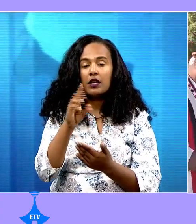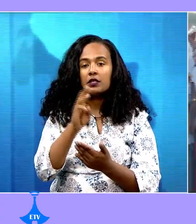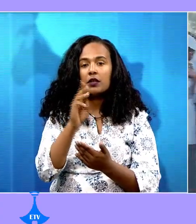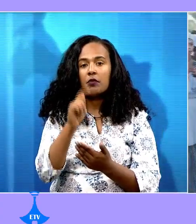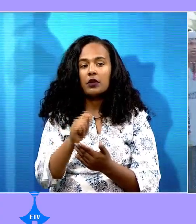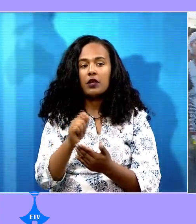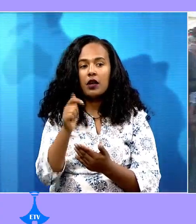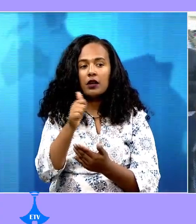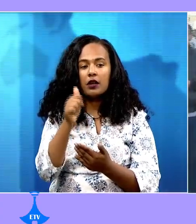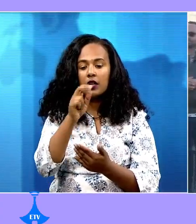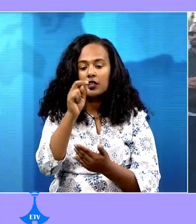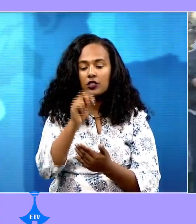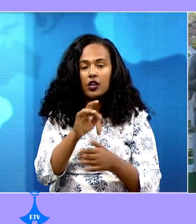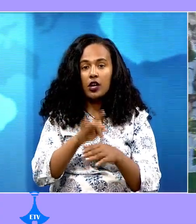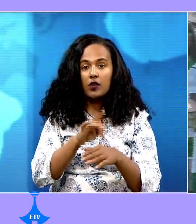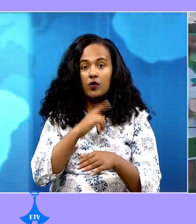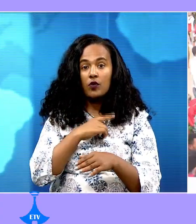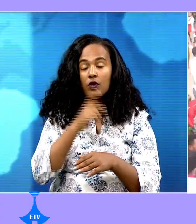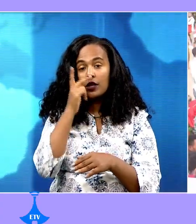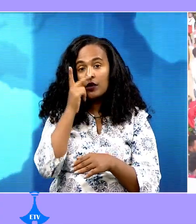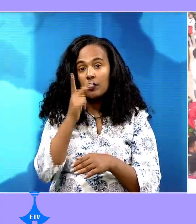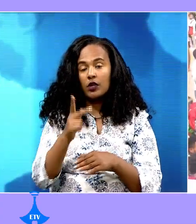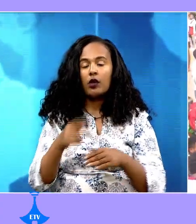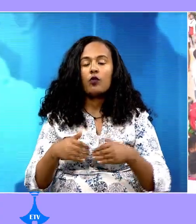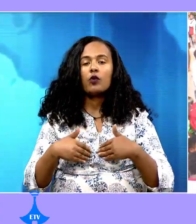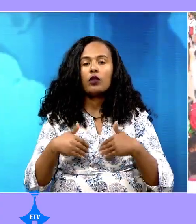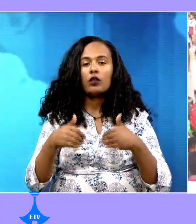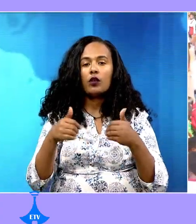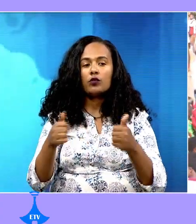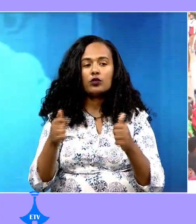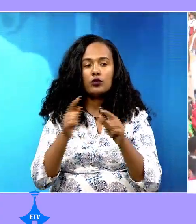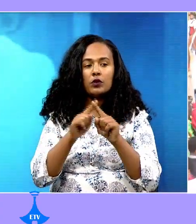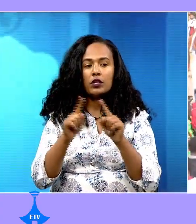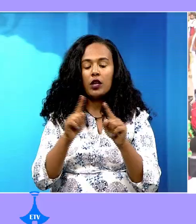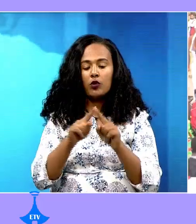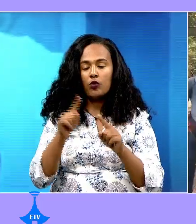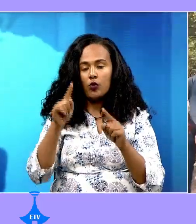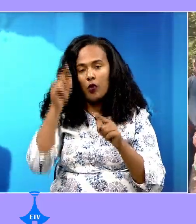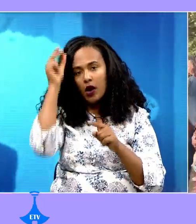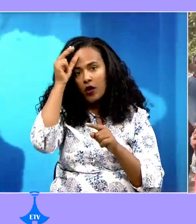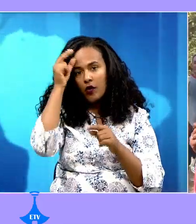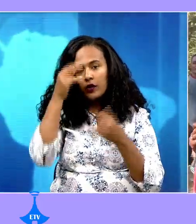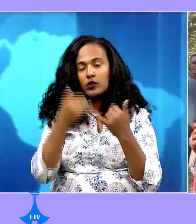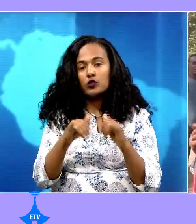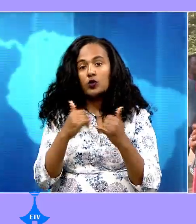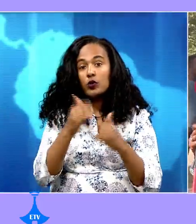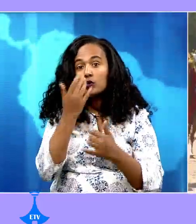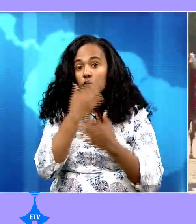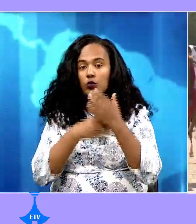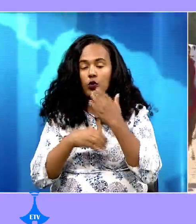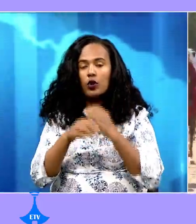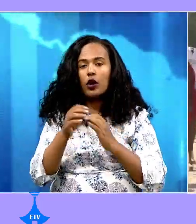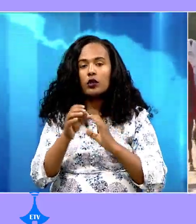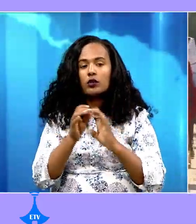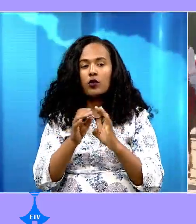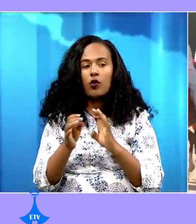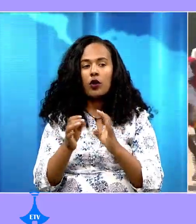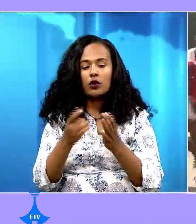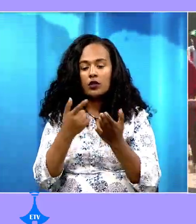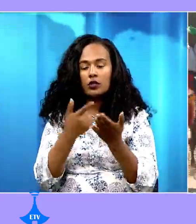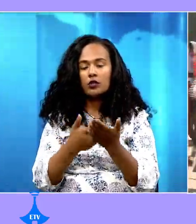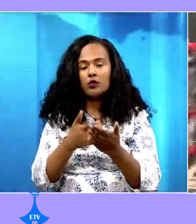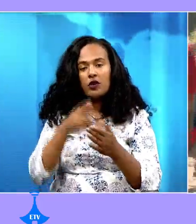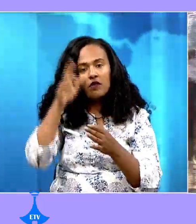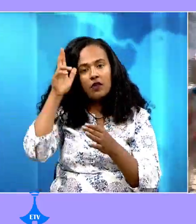የኢሬቻ በዓል አከባበር ላይ ነው። እንደሚታዩት ወጣቶች በተለያዩ ባህላዊ ጨዋታዎች ሞቅ አድርገውታል። በተለይ ፈረሰኞችም